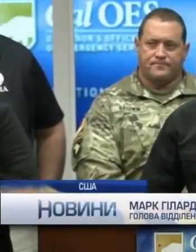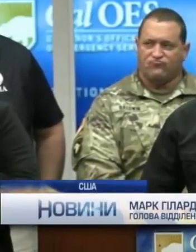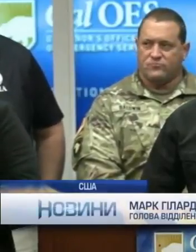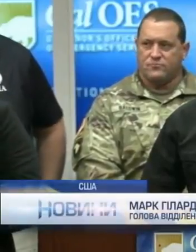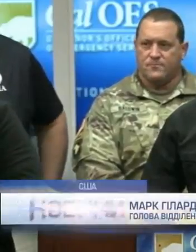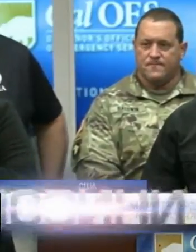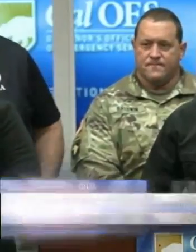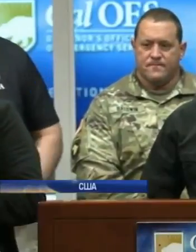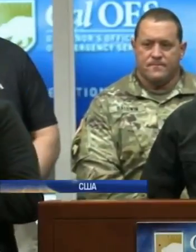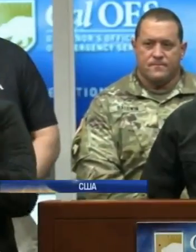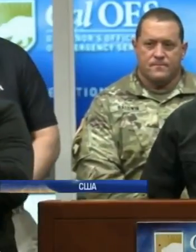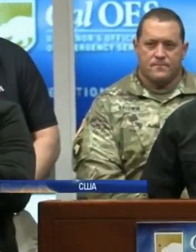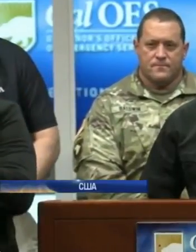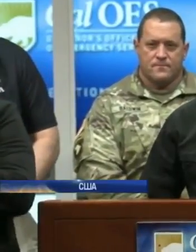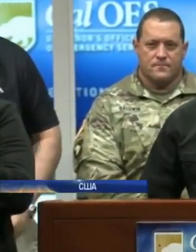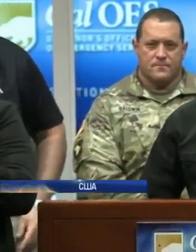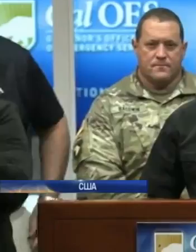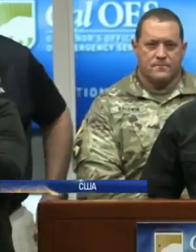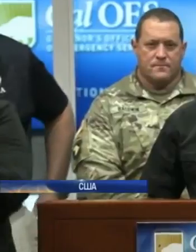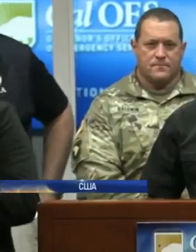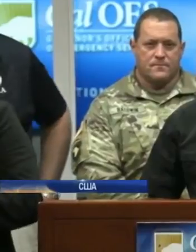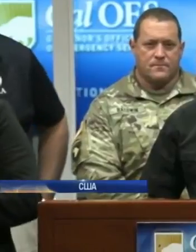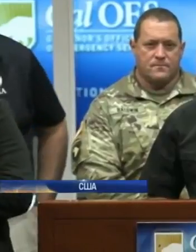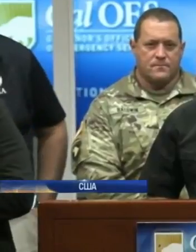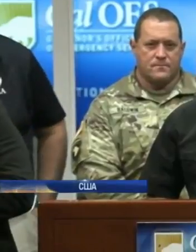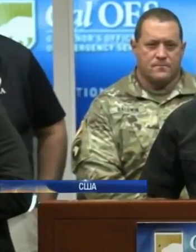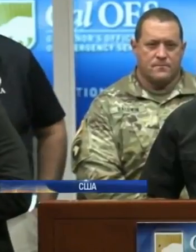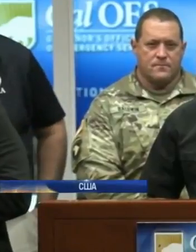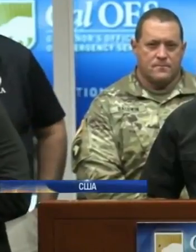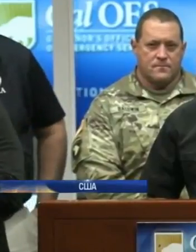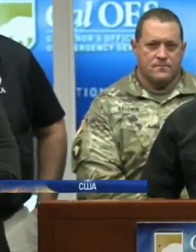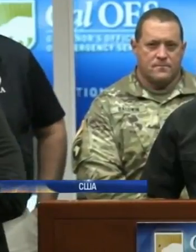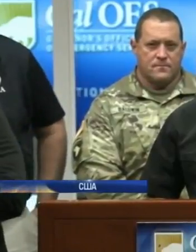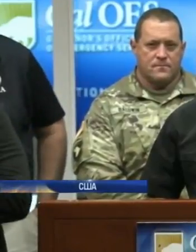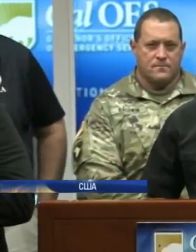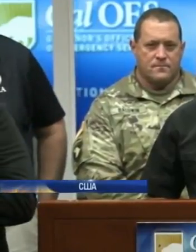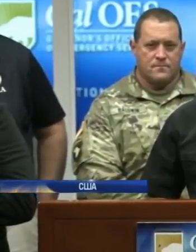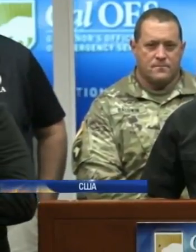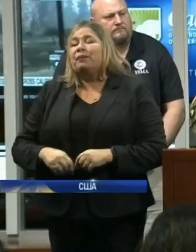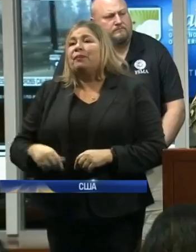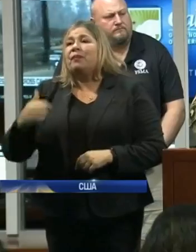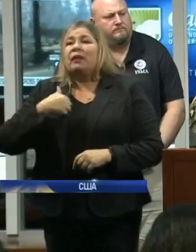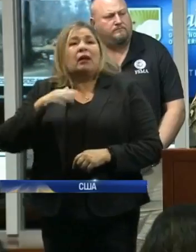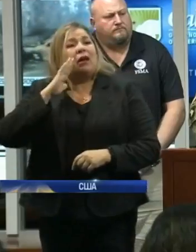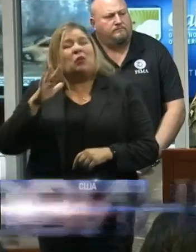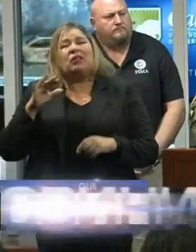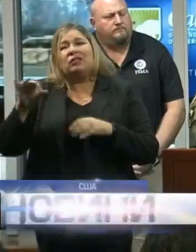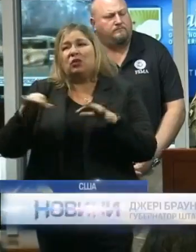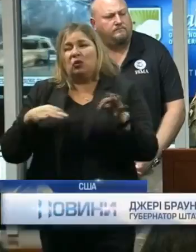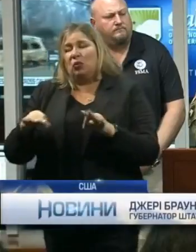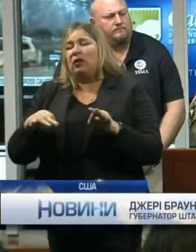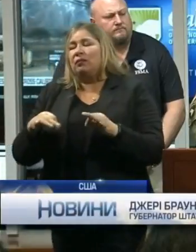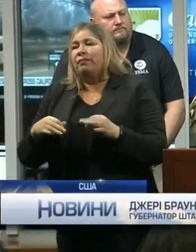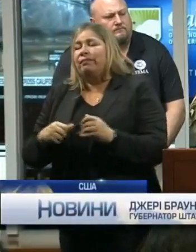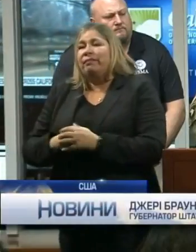певна кількість людей, які зникли безвісти. Ми тісно співпрацюємо з місцевою владою, щоб ідентифікувати їх. Ці пожежі – нова